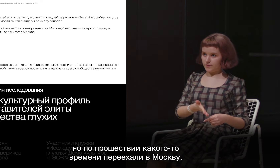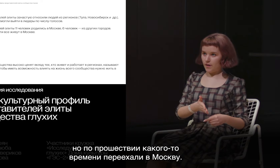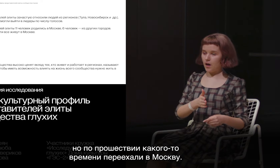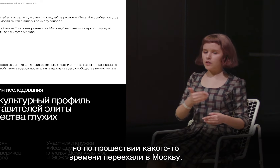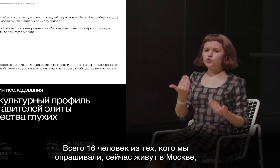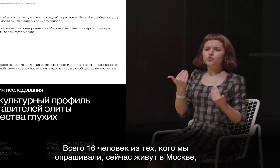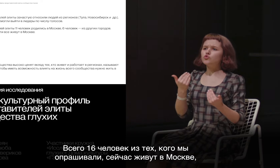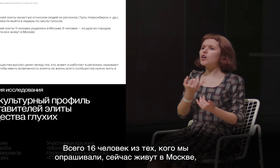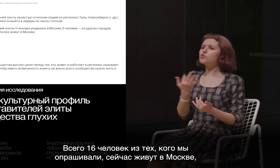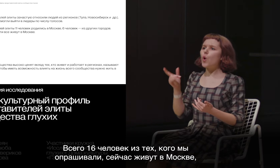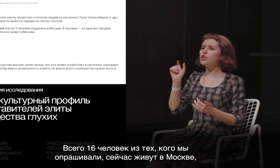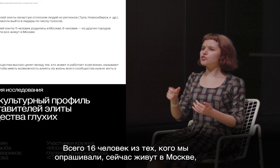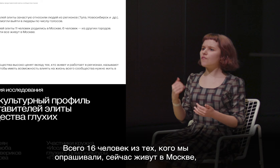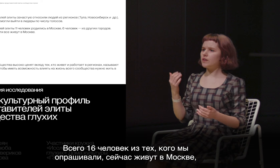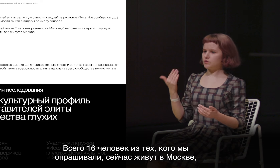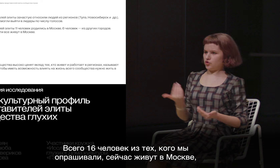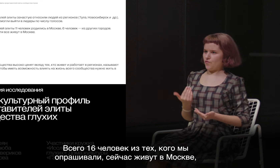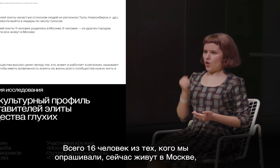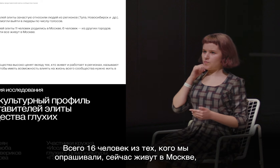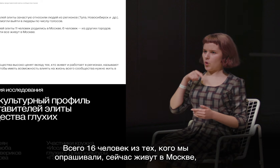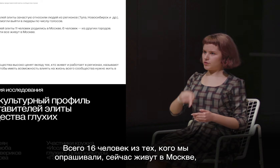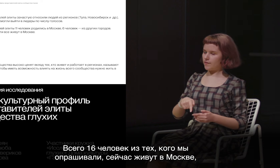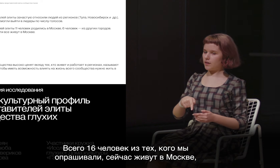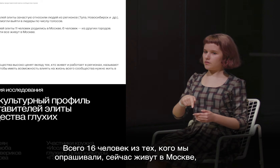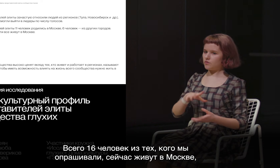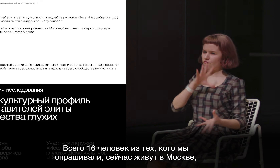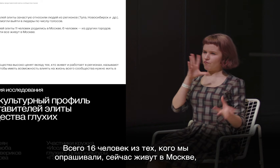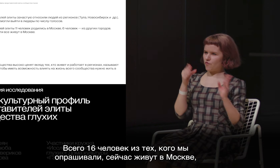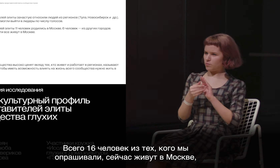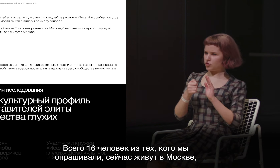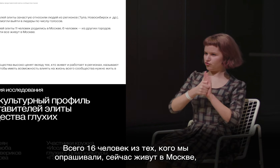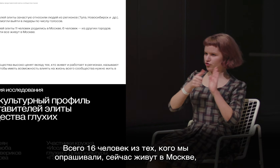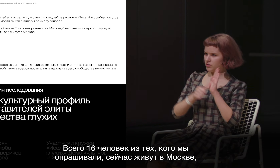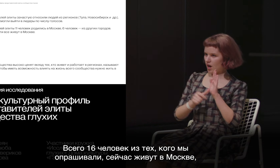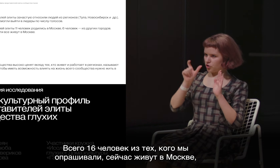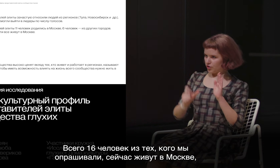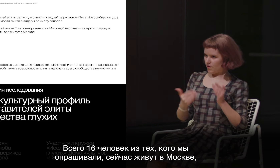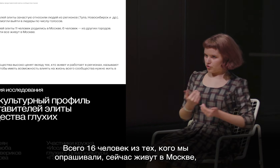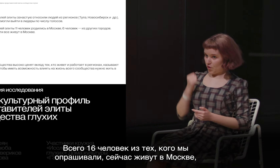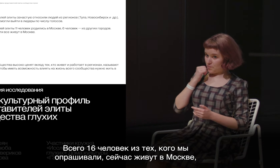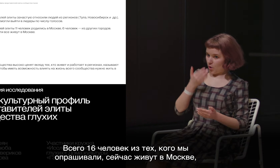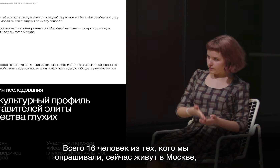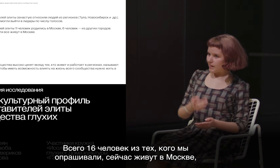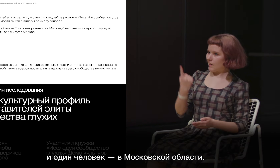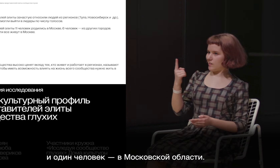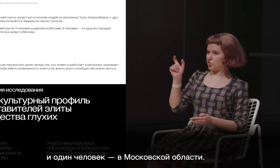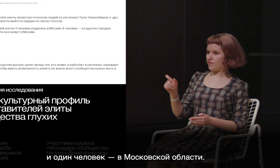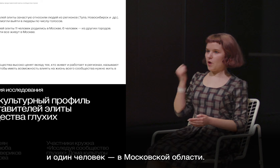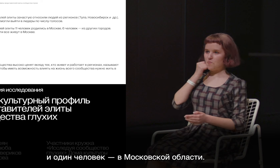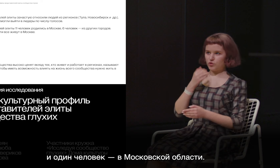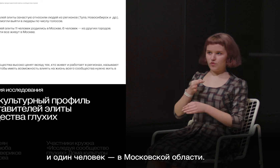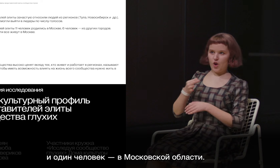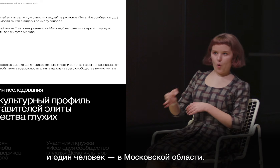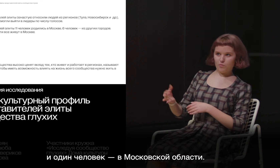времени переехали в Москву. А сколько сейчас живет в Москве человек? Всего 16 человек из тех, кого мы отпрашивали, а